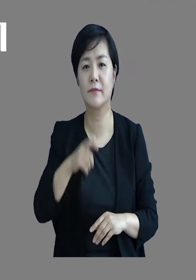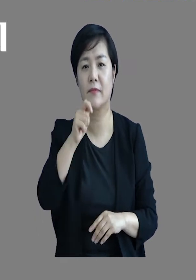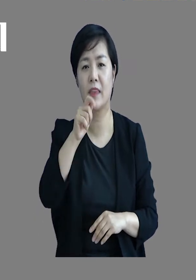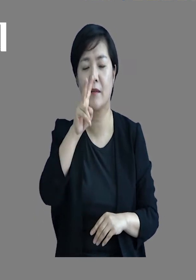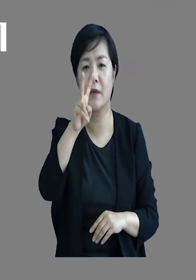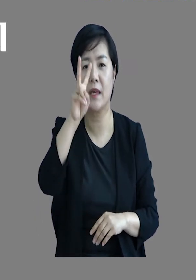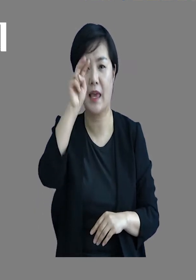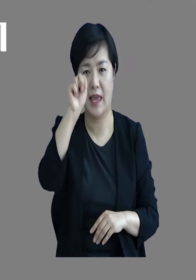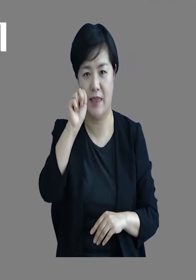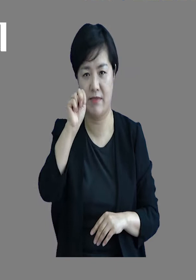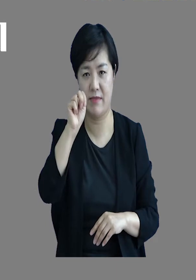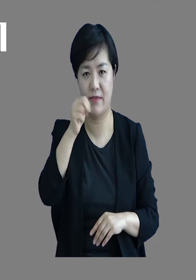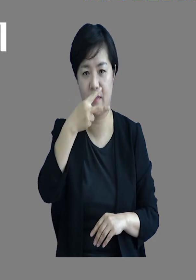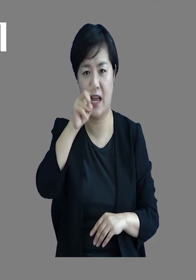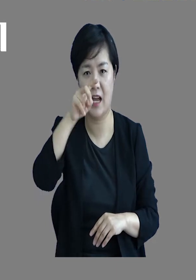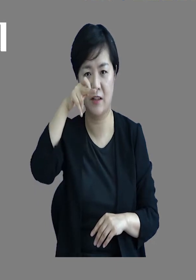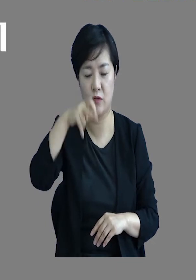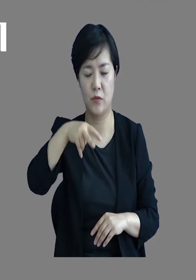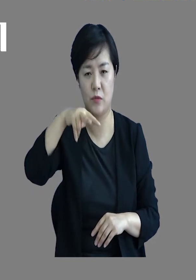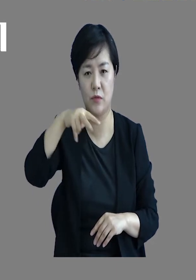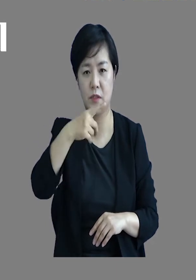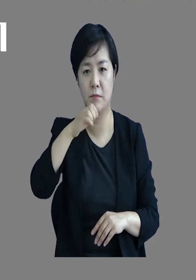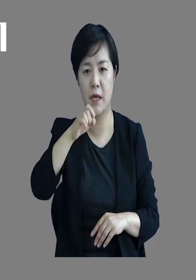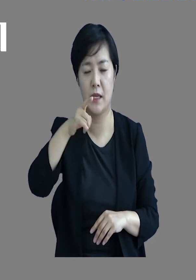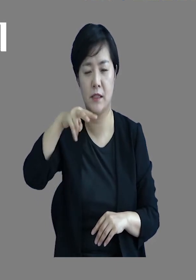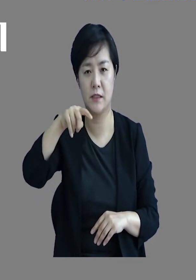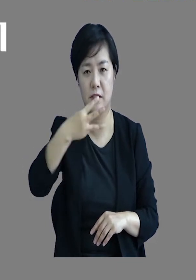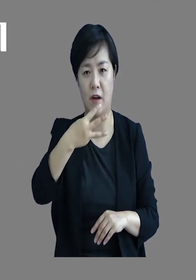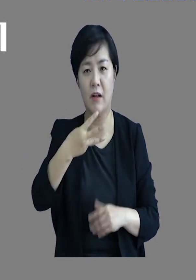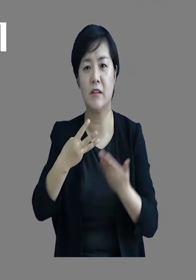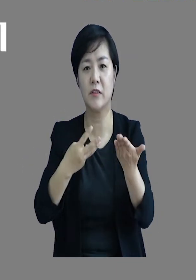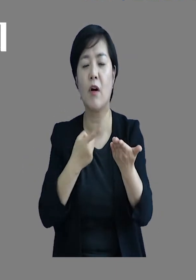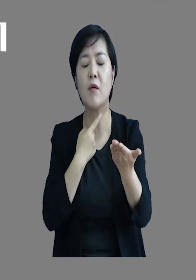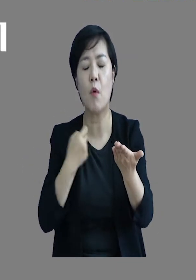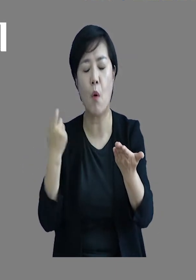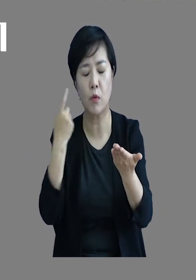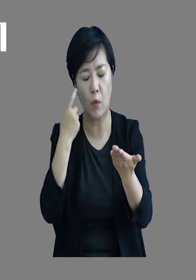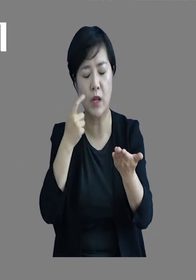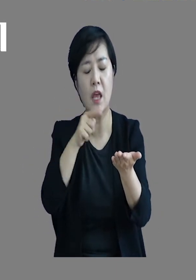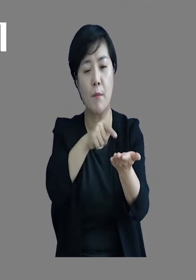TVN 다큐 스페셜 너의 목소리가 보일 때까지.